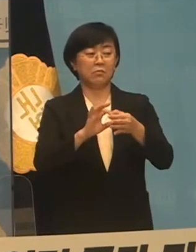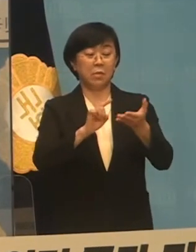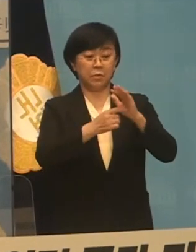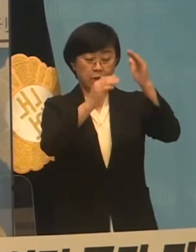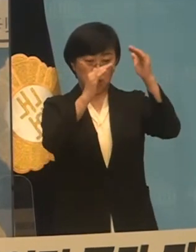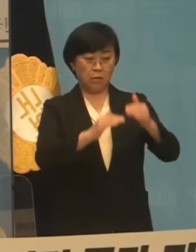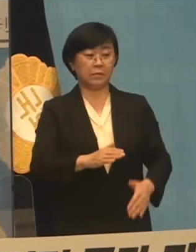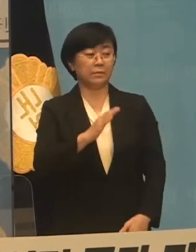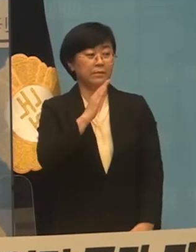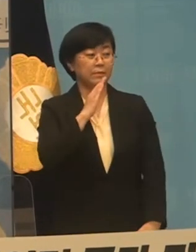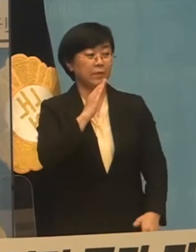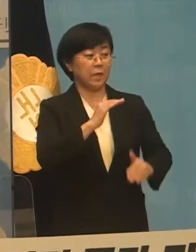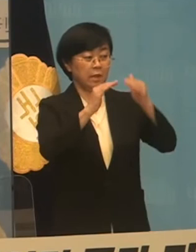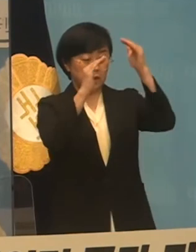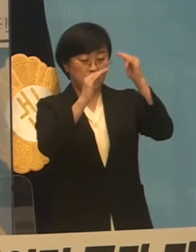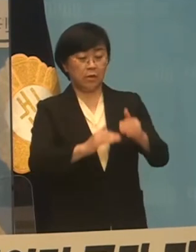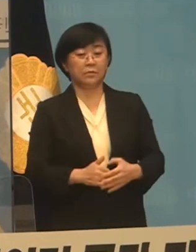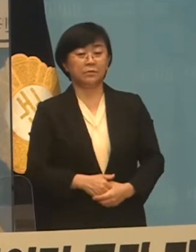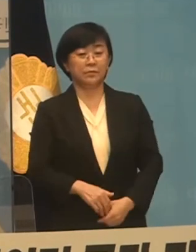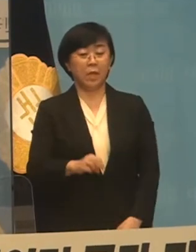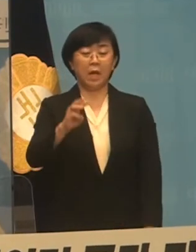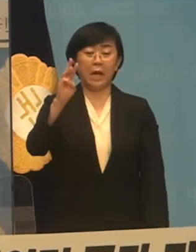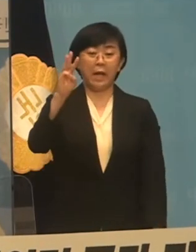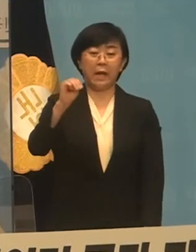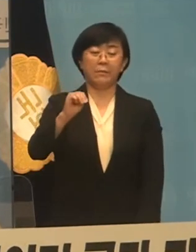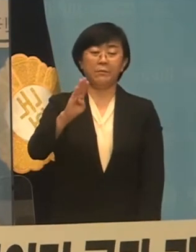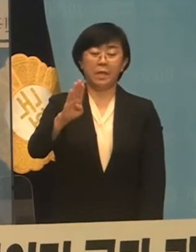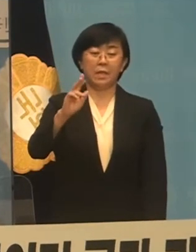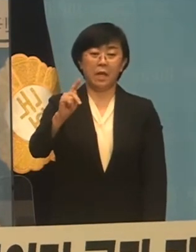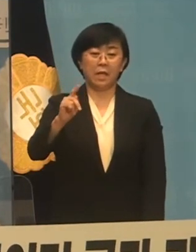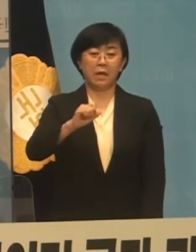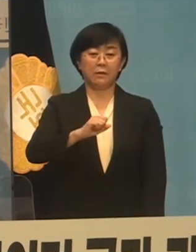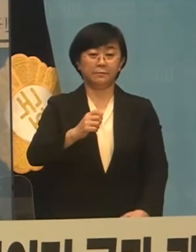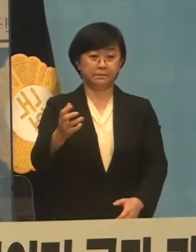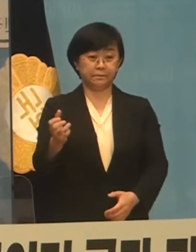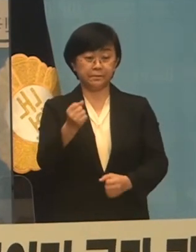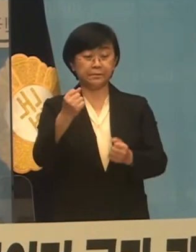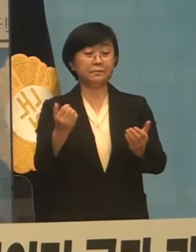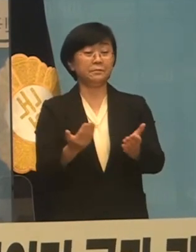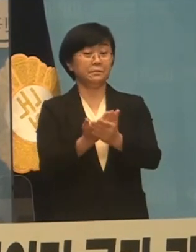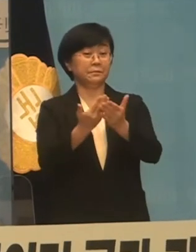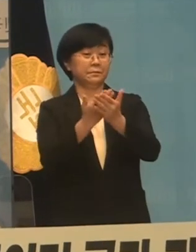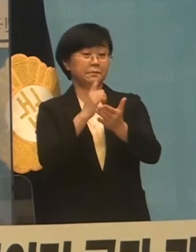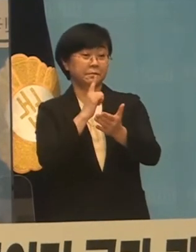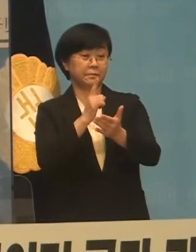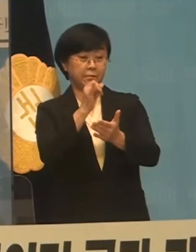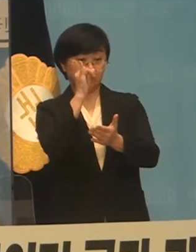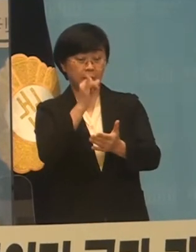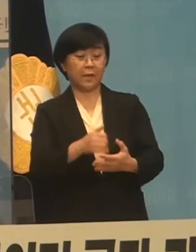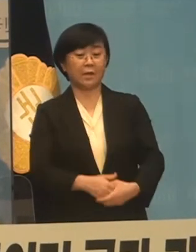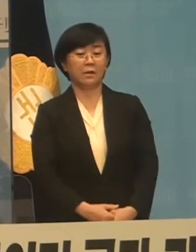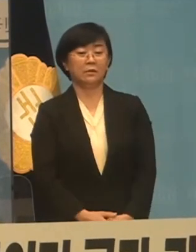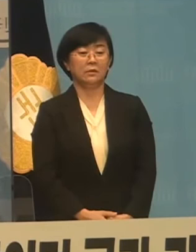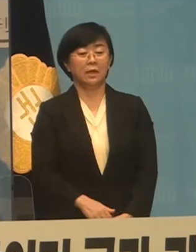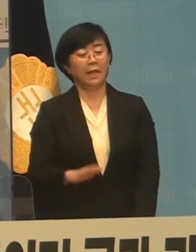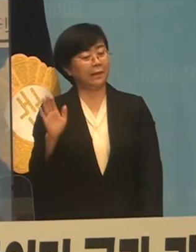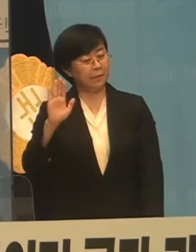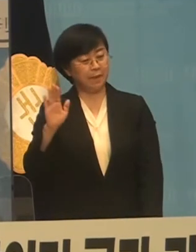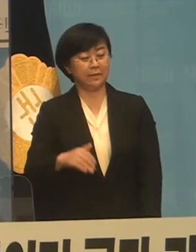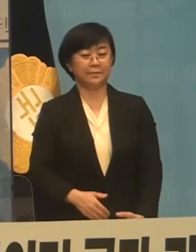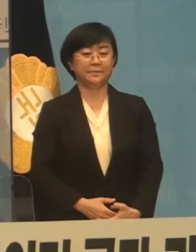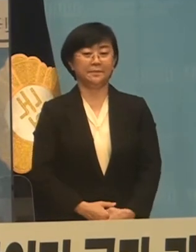발표된 내용인데요. 그 내용에 보면 MBK가 되고 나서 눈부시게 성장했다 이렇게 나오는데요. 그거